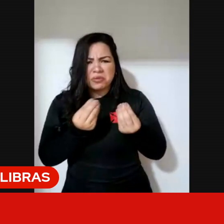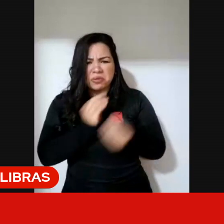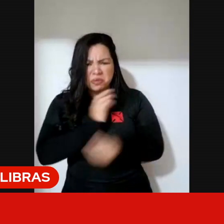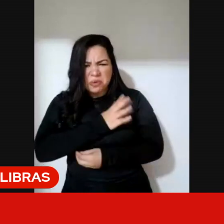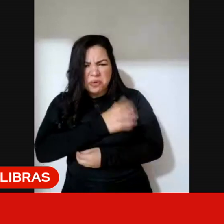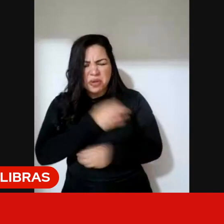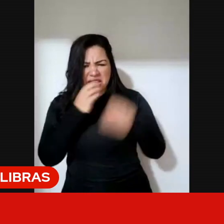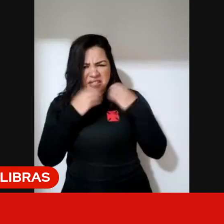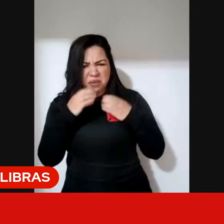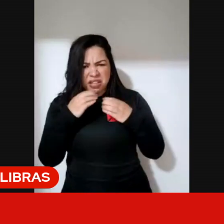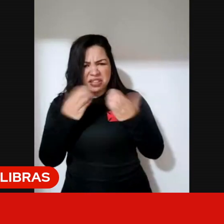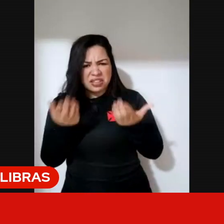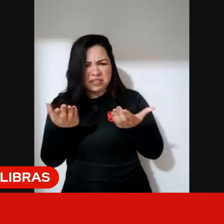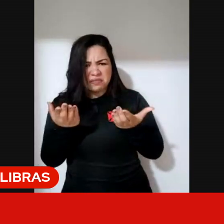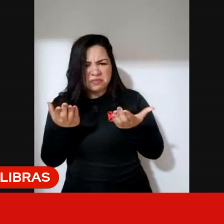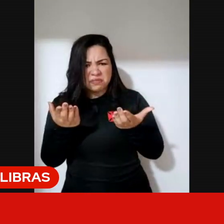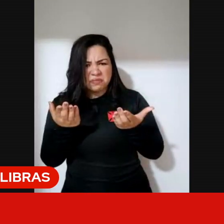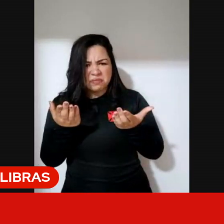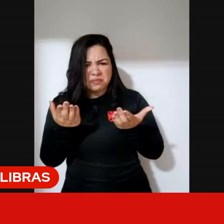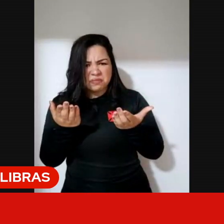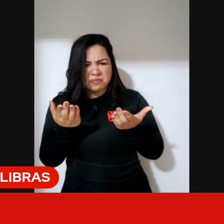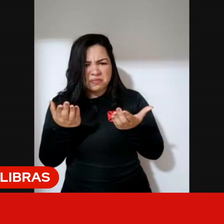Como? Coração canta?